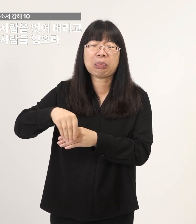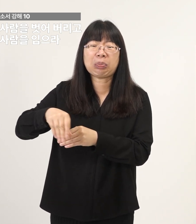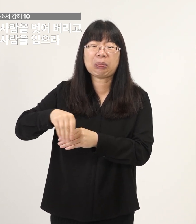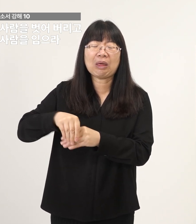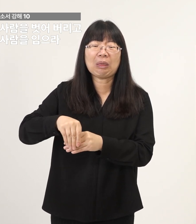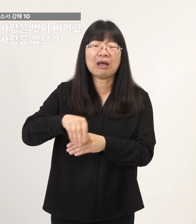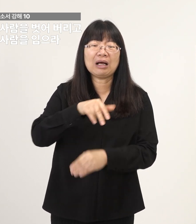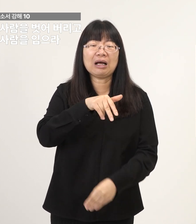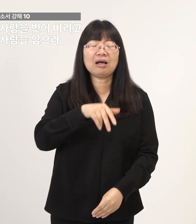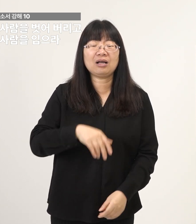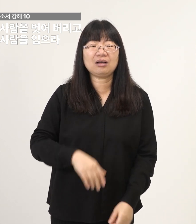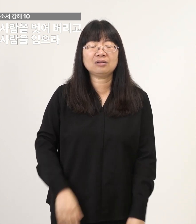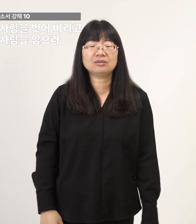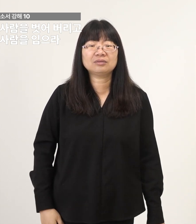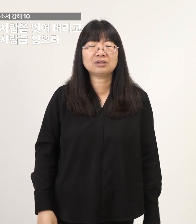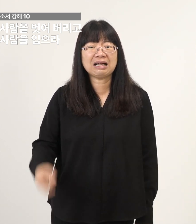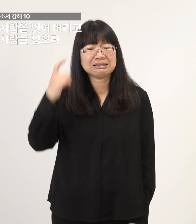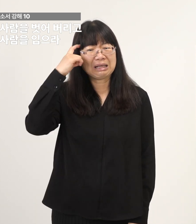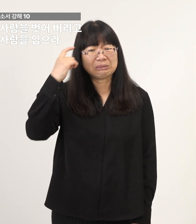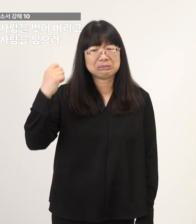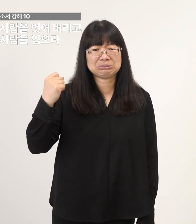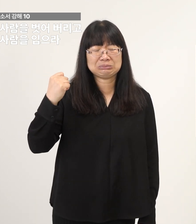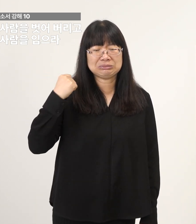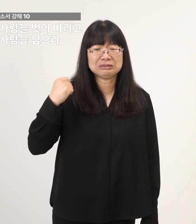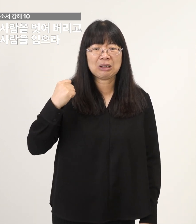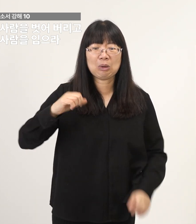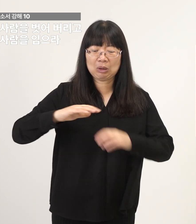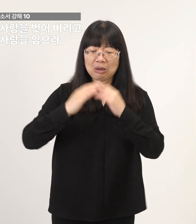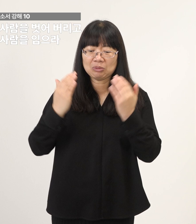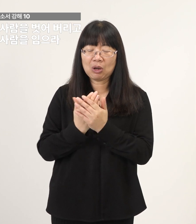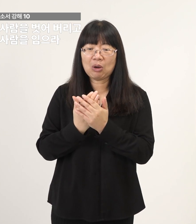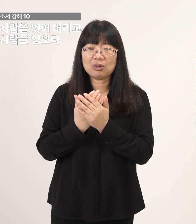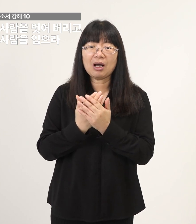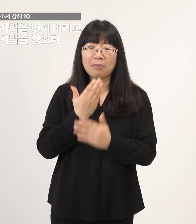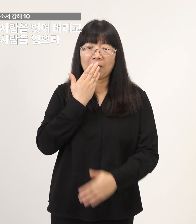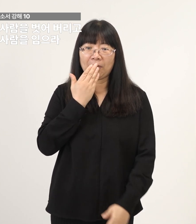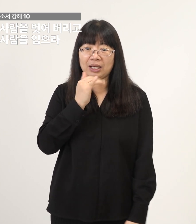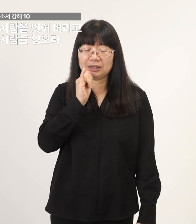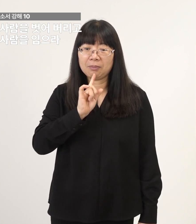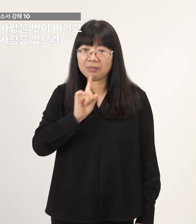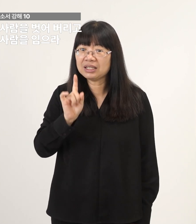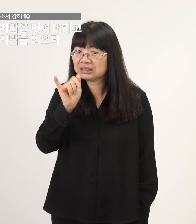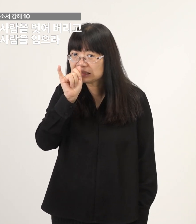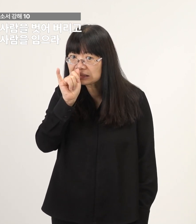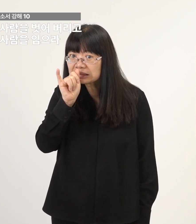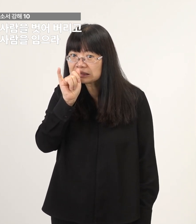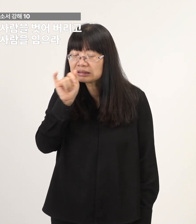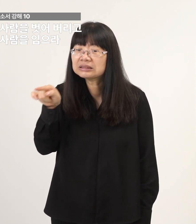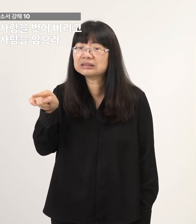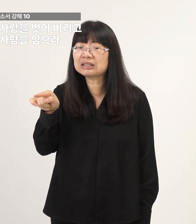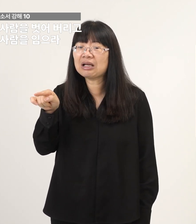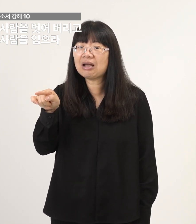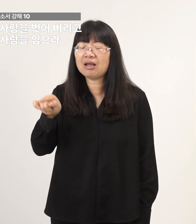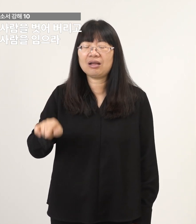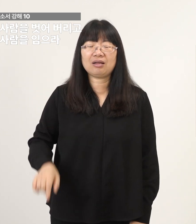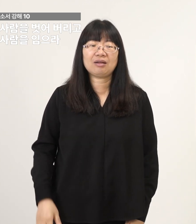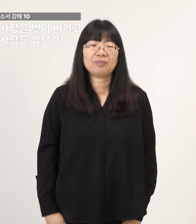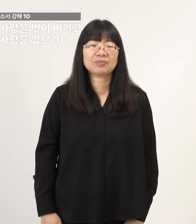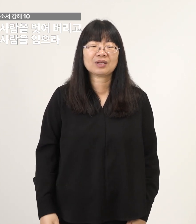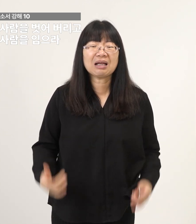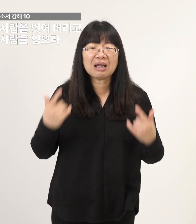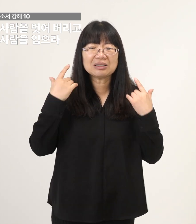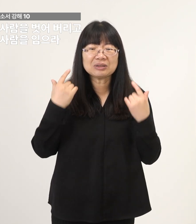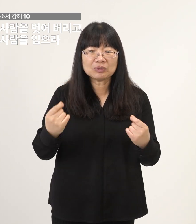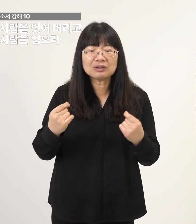들어보셨어요? 예? 정신력으로 모든 걸 할 수 있다. 이게 이제 소위